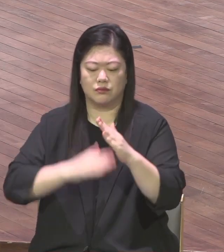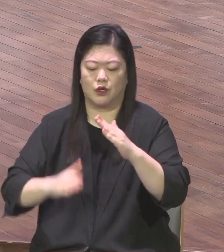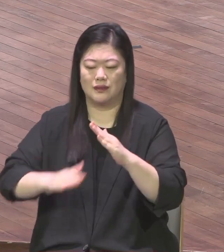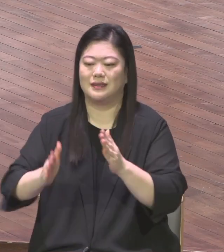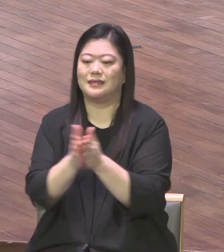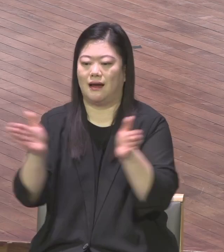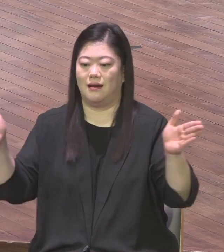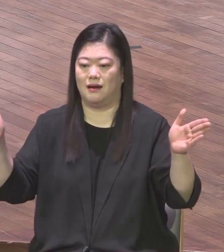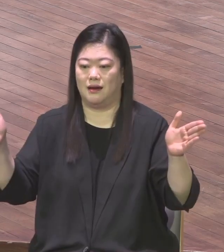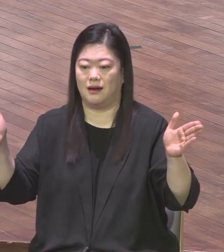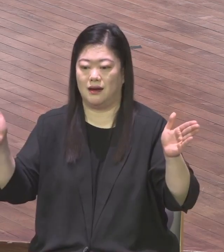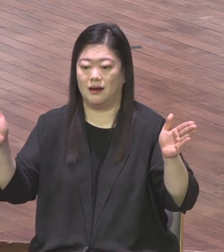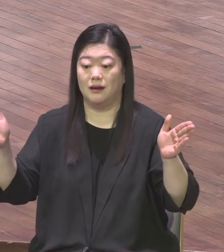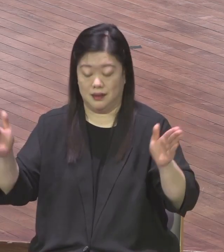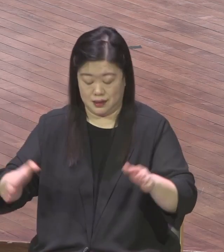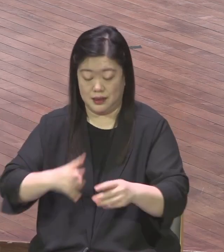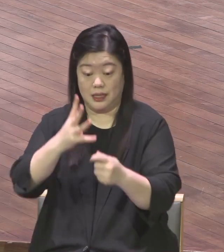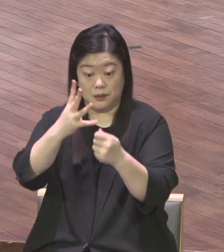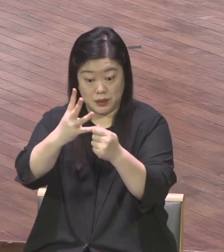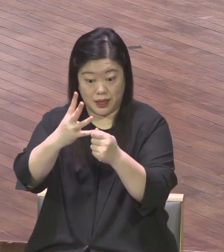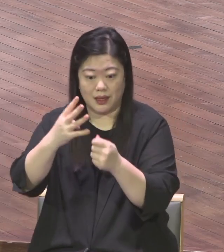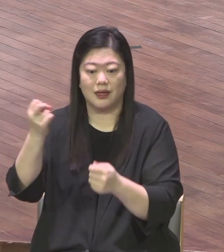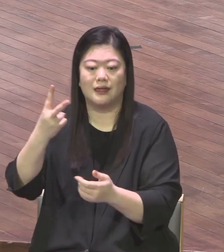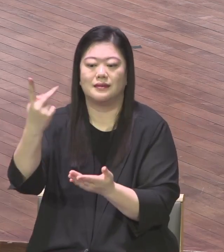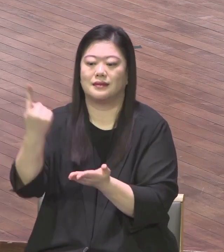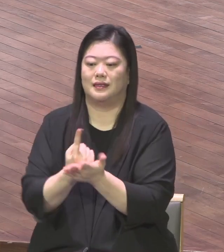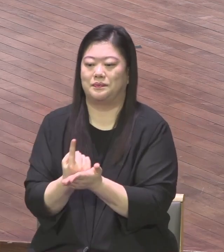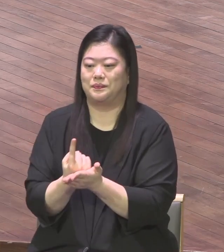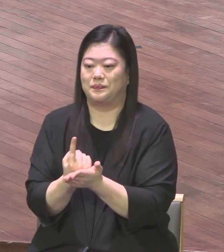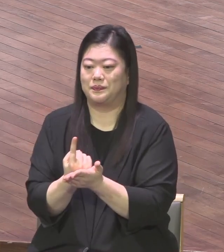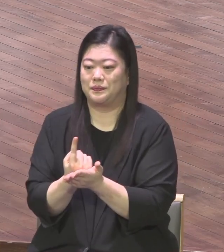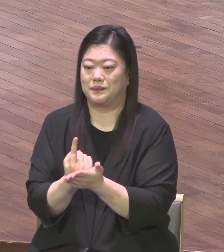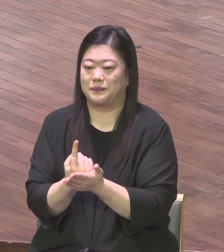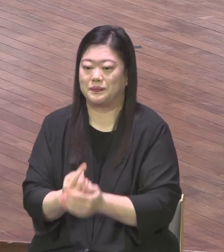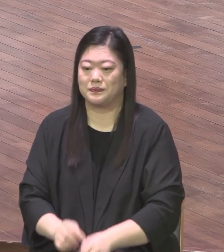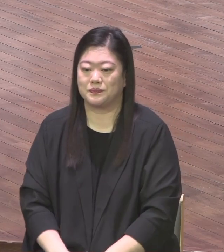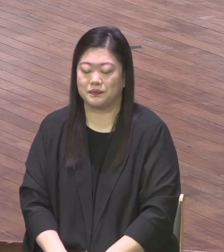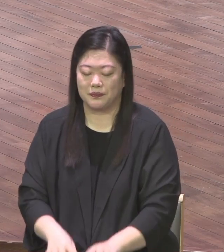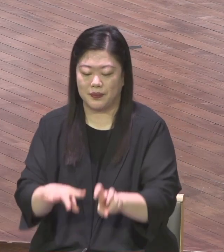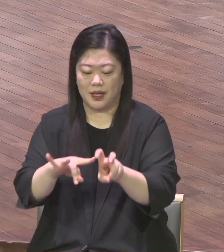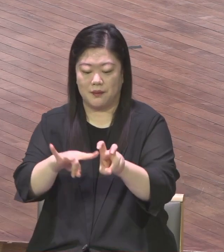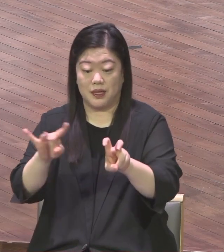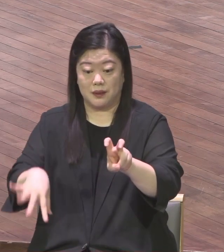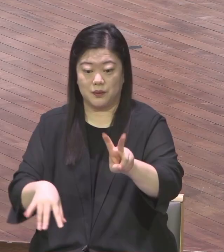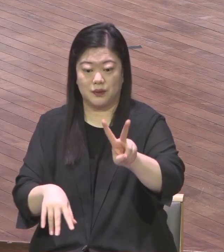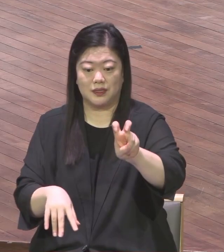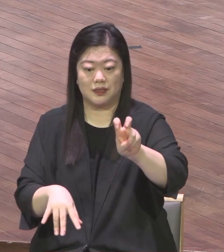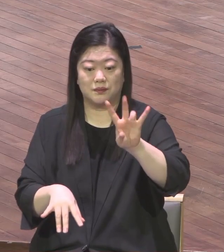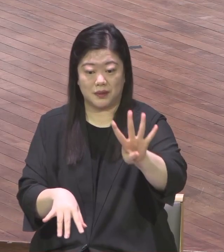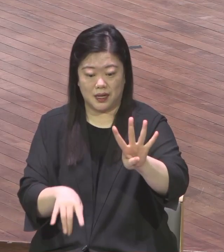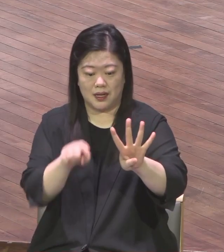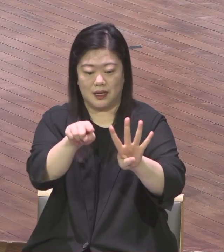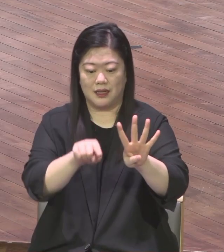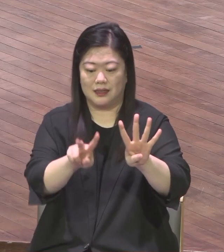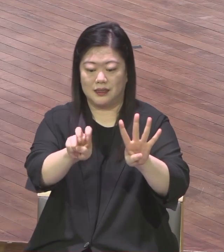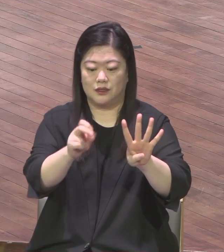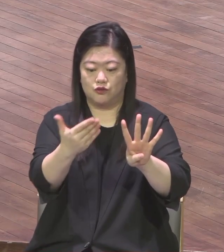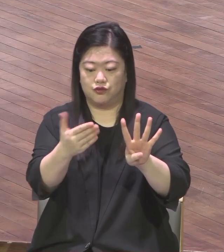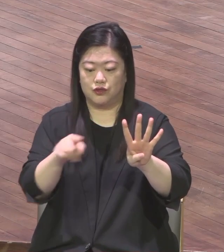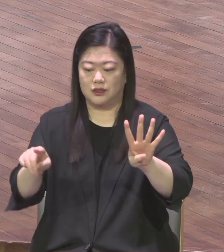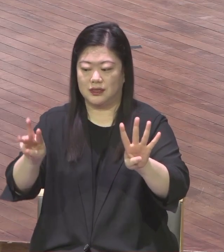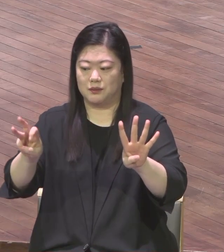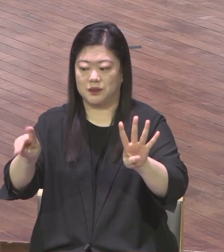예언이 뭐냐? 재림이에요. 재림. 이 재림을 예언하셨어요. 마태복음 24장 29절로